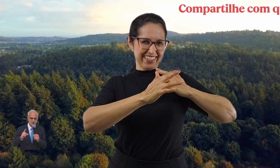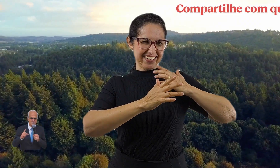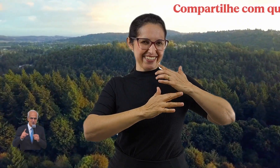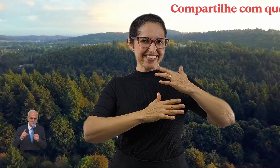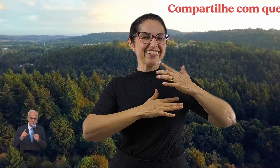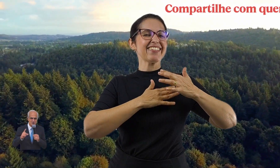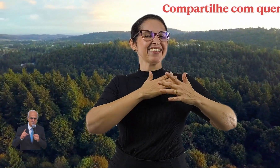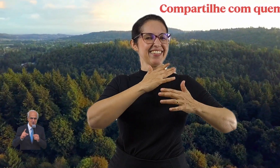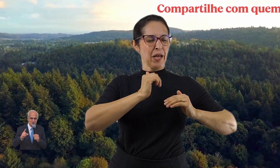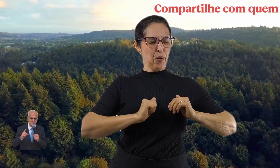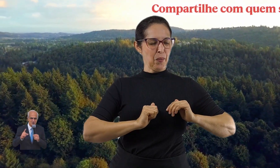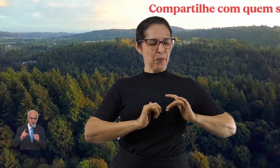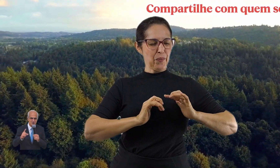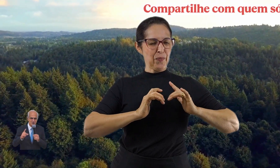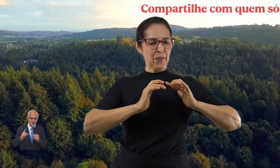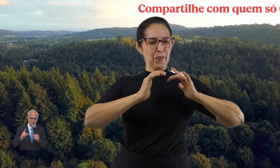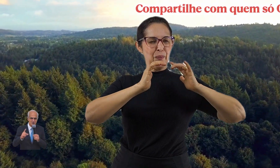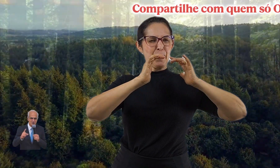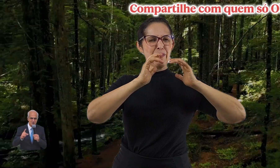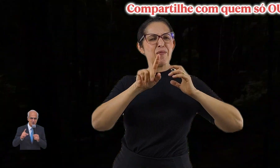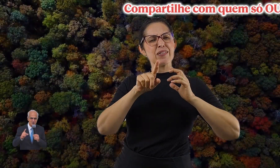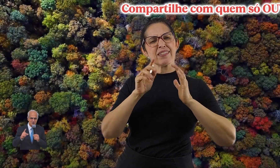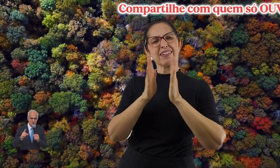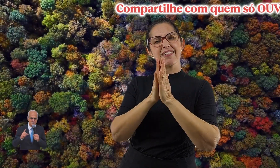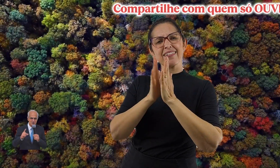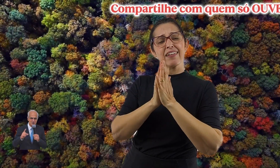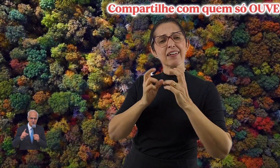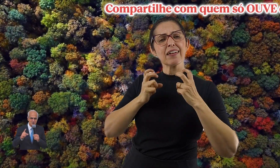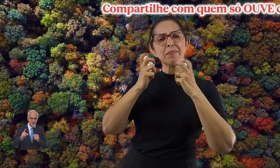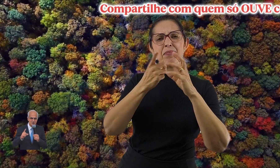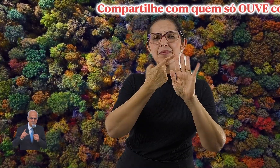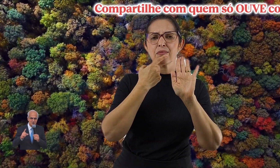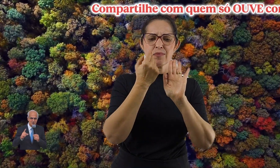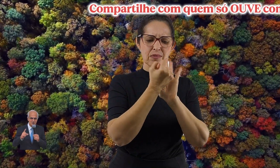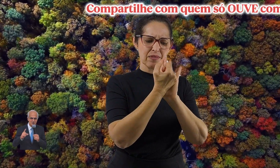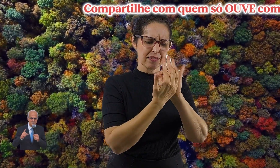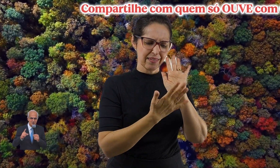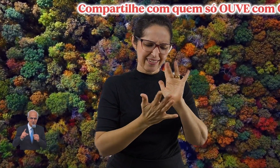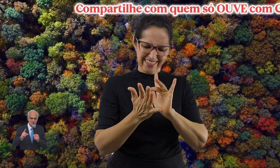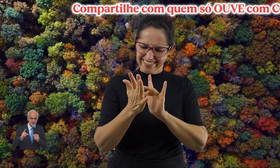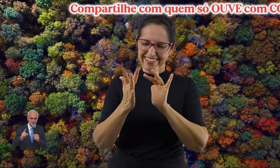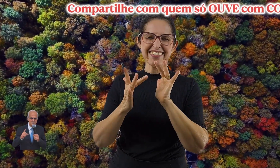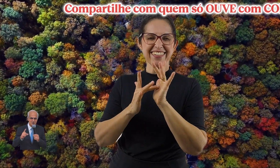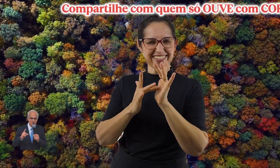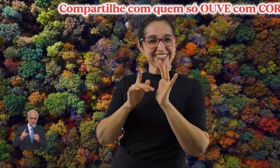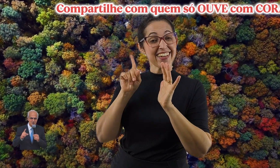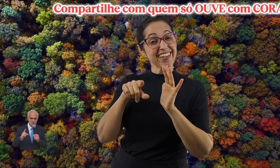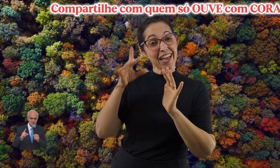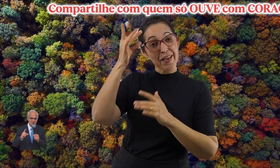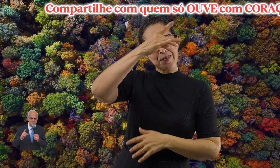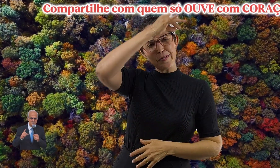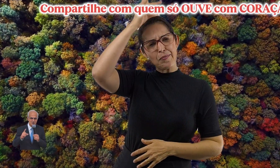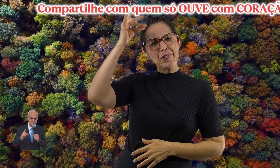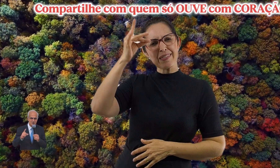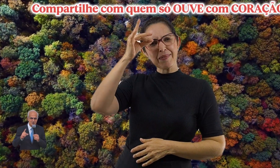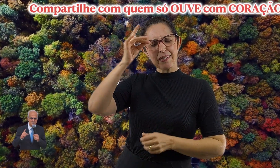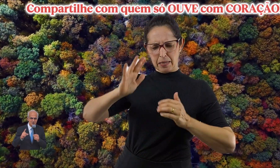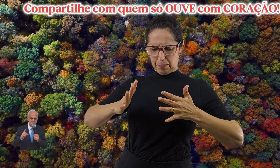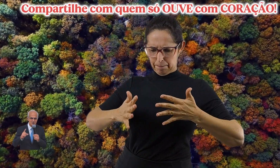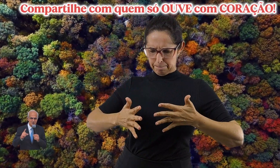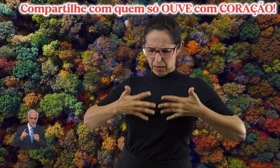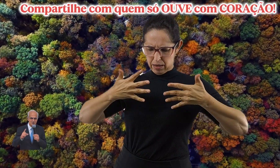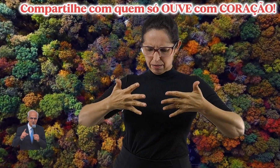do Espírito Santo, é no clamor pelo Espírito, é no clamor pelo sangue, que nos fala do Espírito Santo de Deus, que vivifica, que